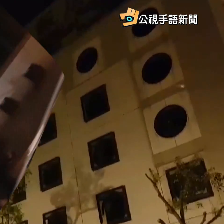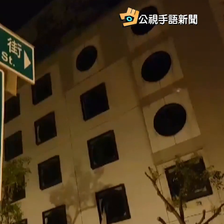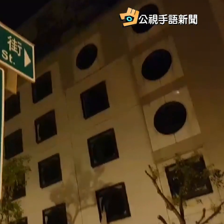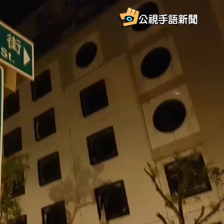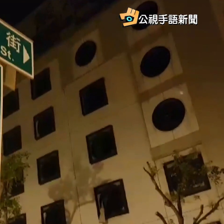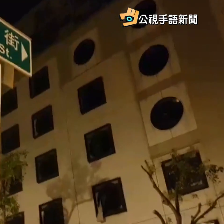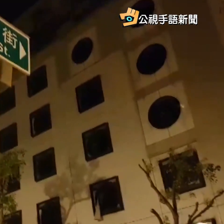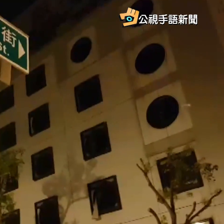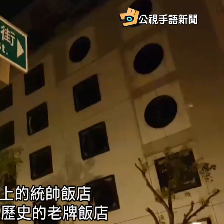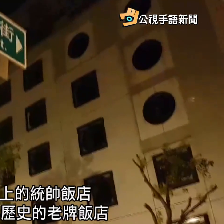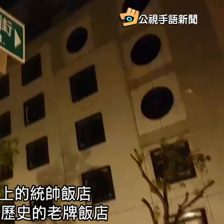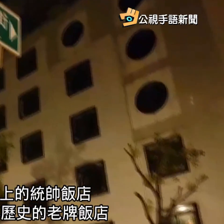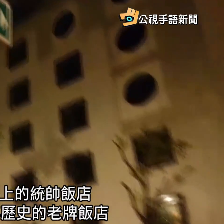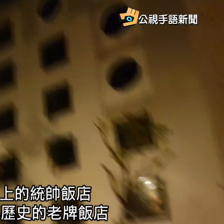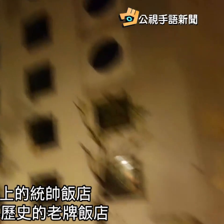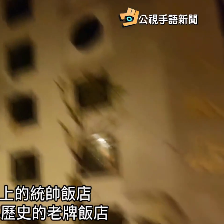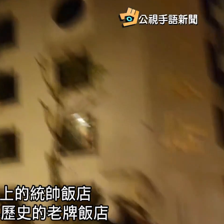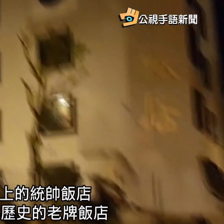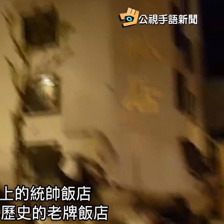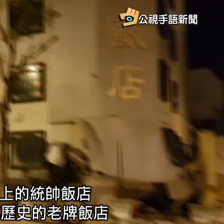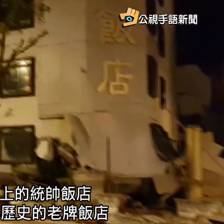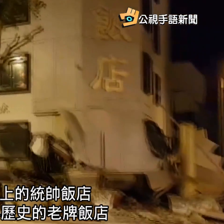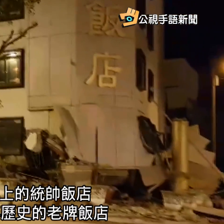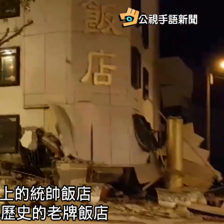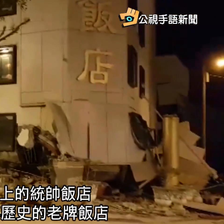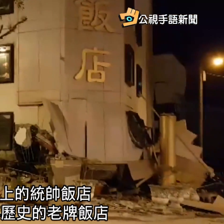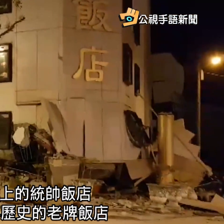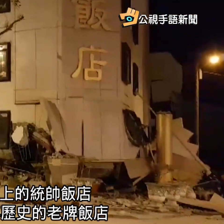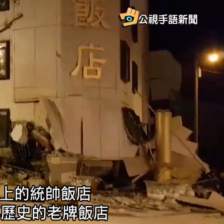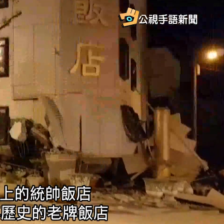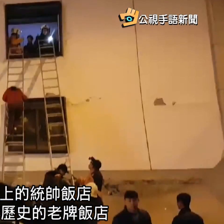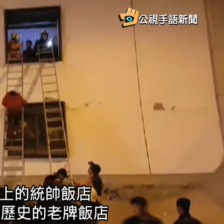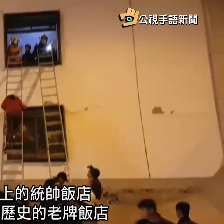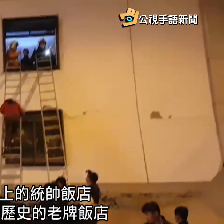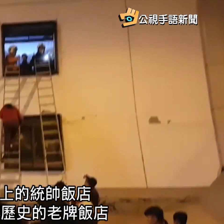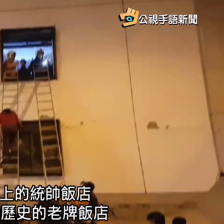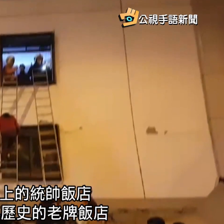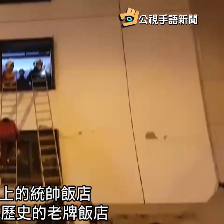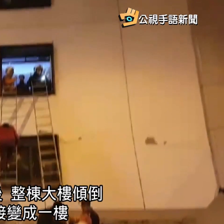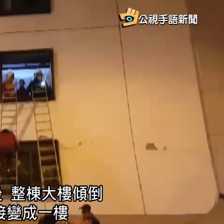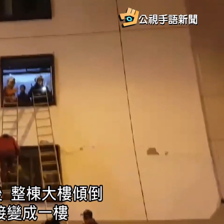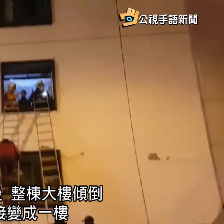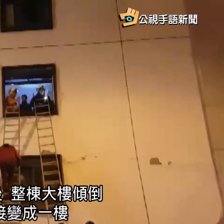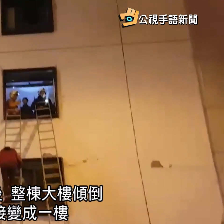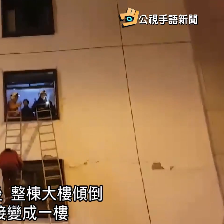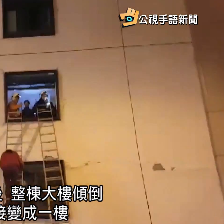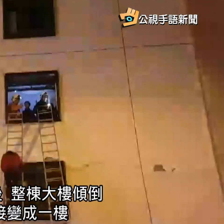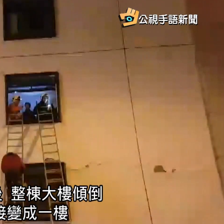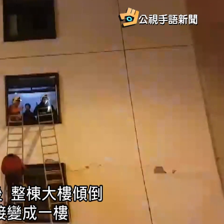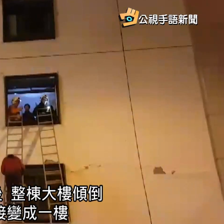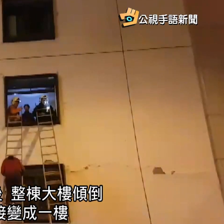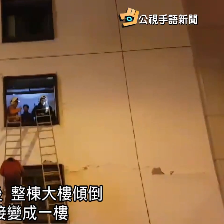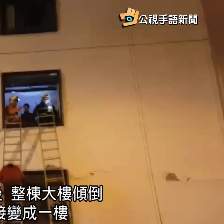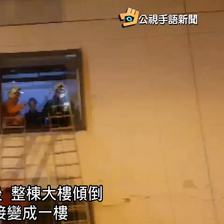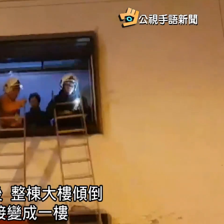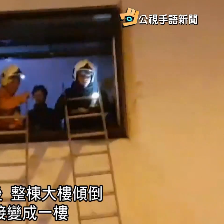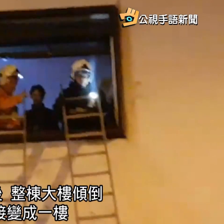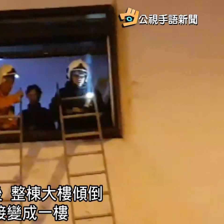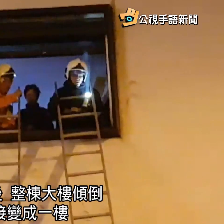花莲公园路上的统帅饭店是已经有40年历史的老牌饭店。在地震发生后，整栋大楼倾倒，二楼直接变成一楼。